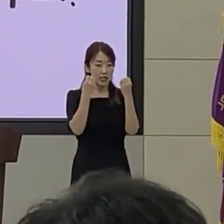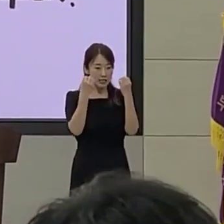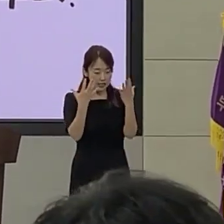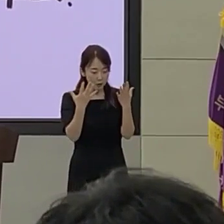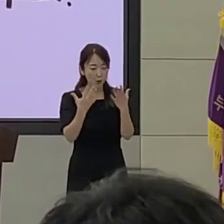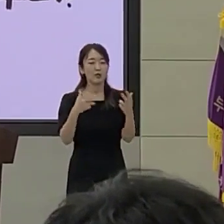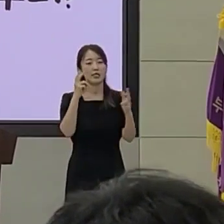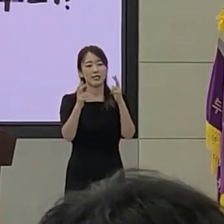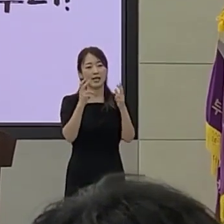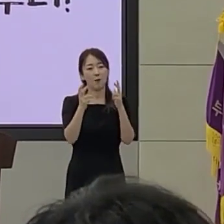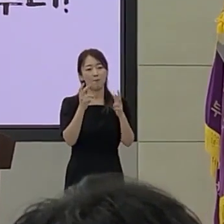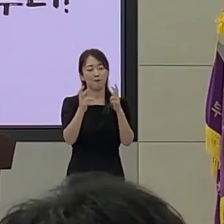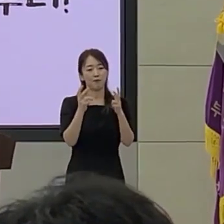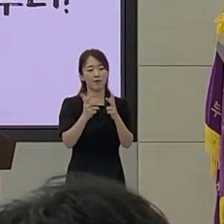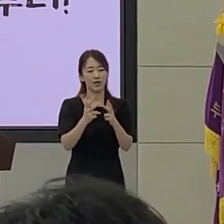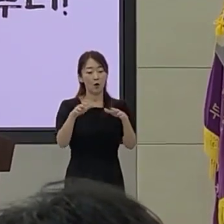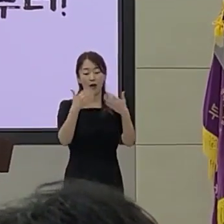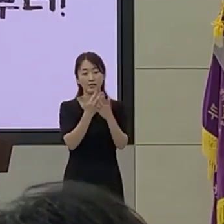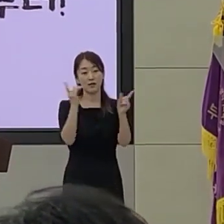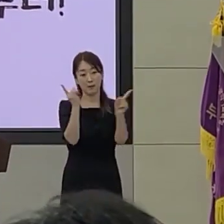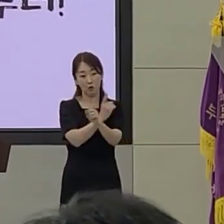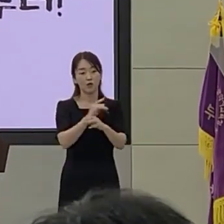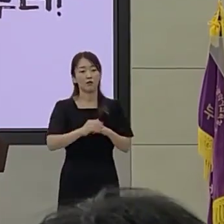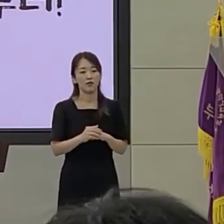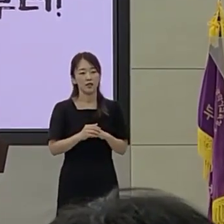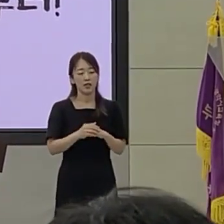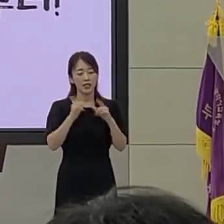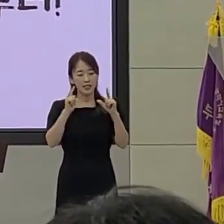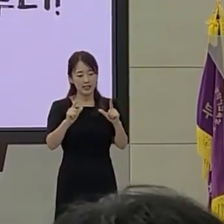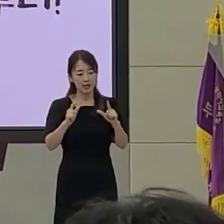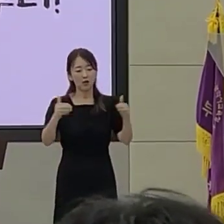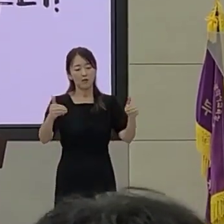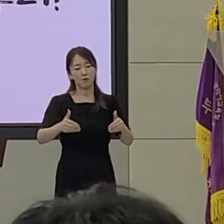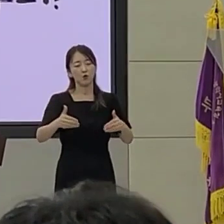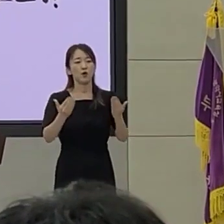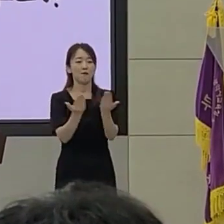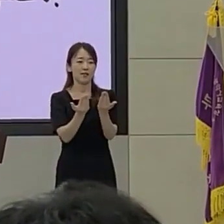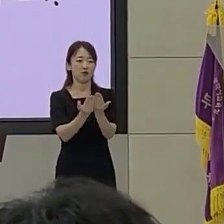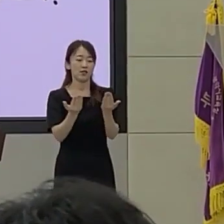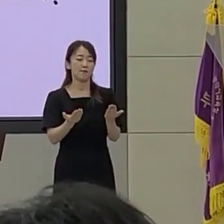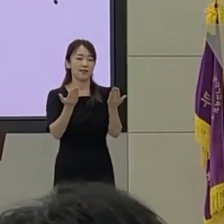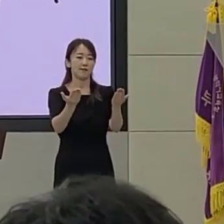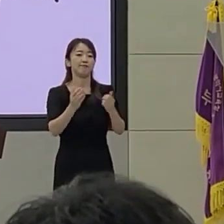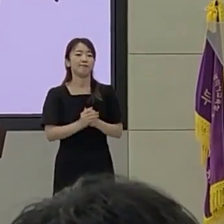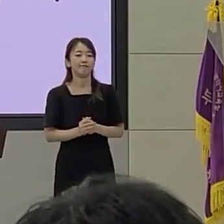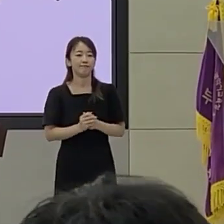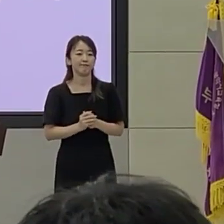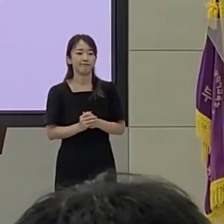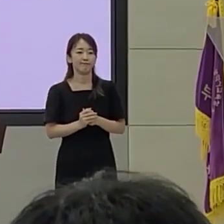전략산업과 신산업소재 분야로 정면 재구조화하여 지역산업수요에 부응하겠습니다.